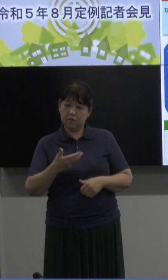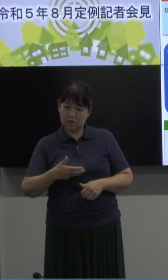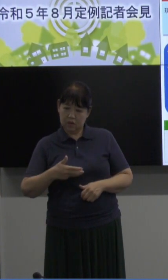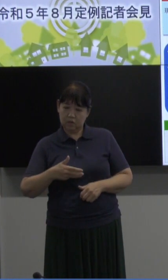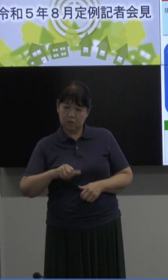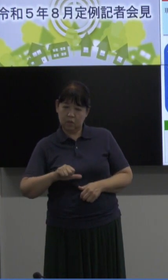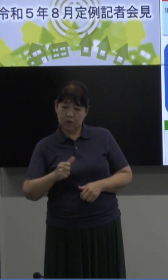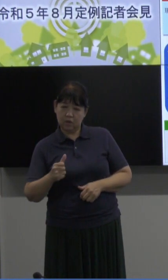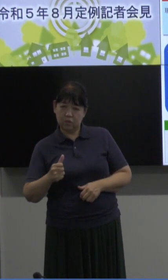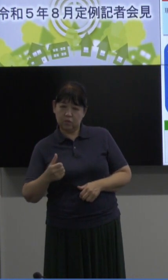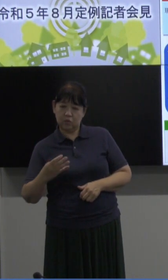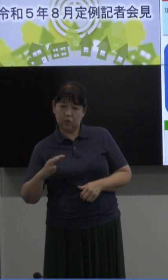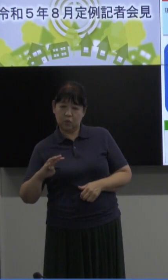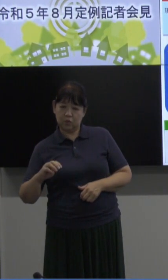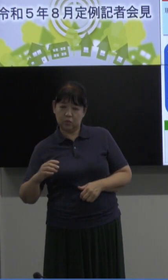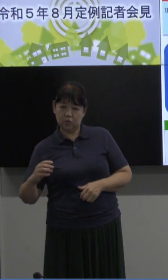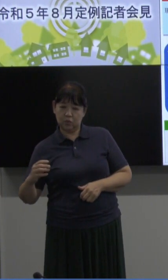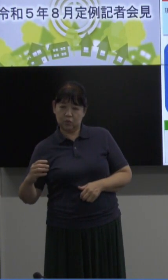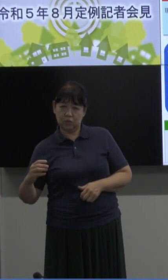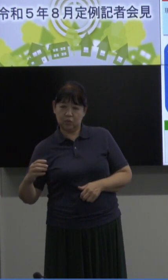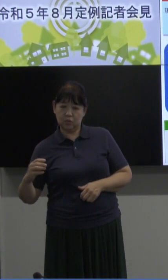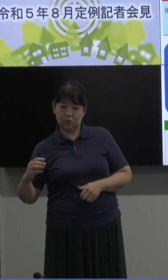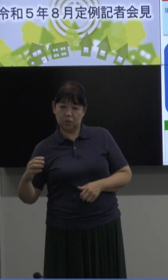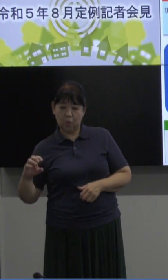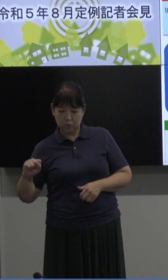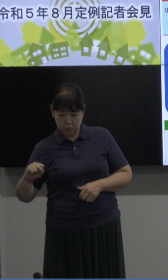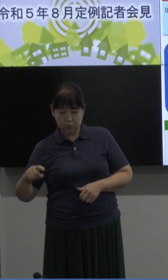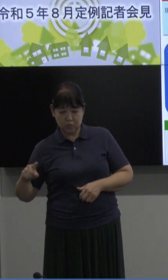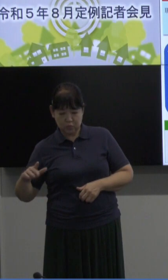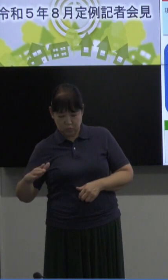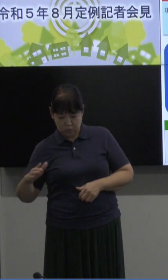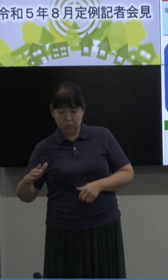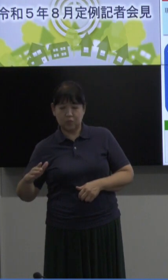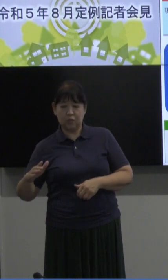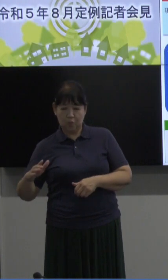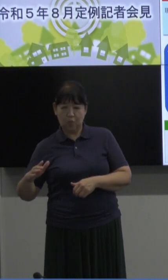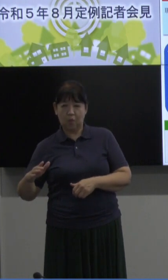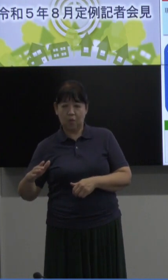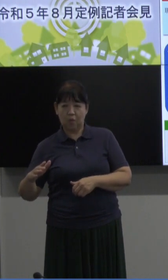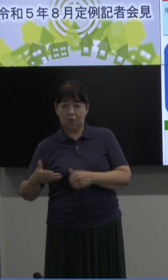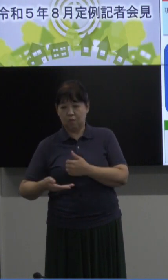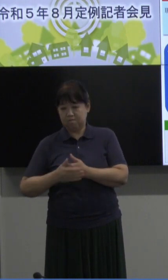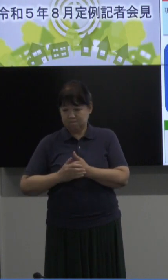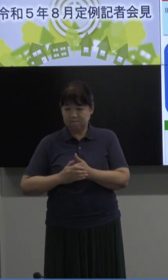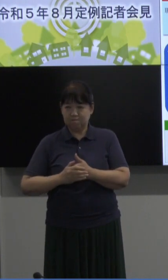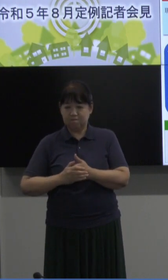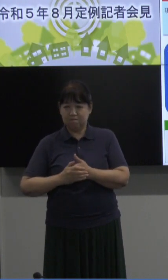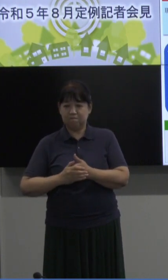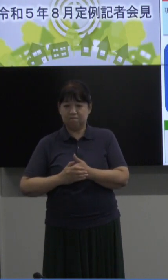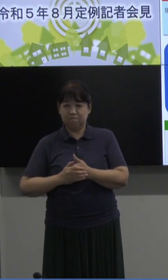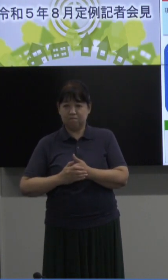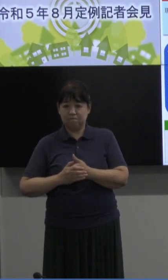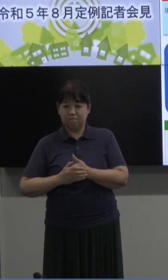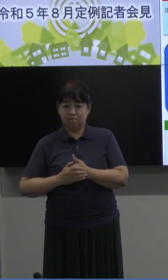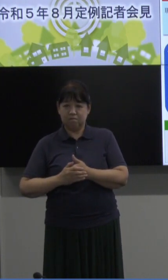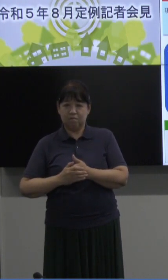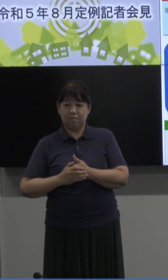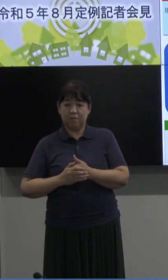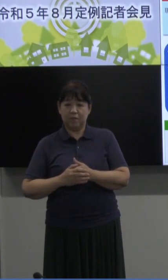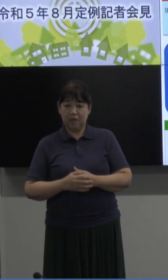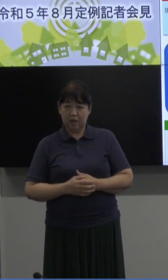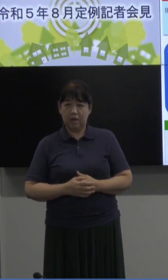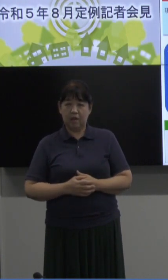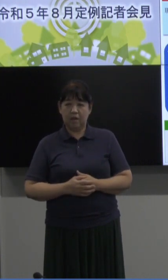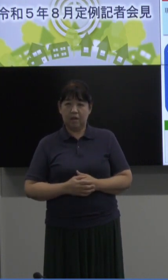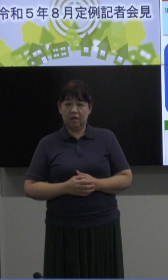3000円のプラスでございまして、約 2.7% 増ということでなっておるところ